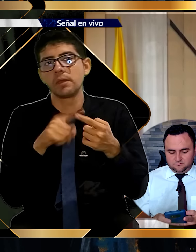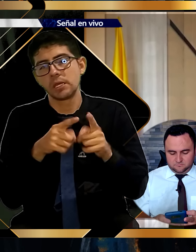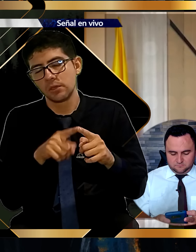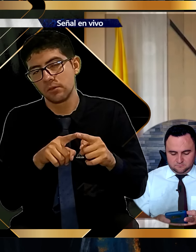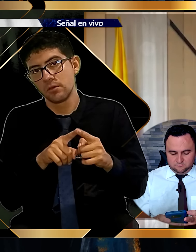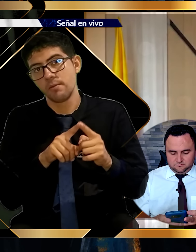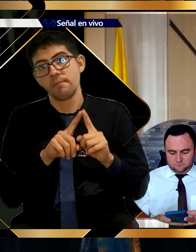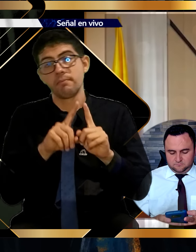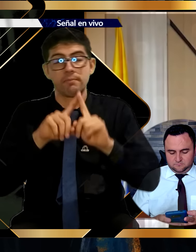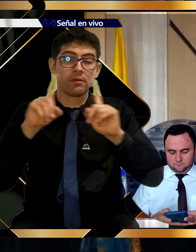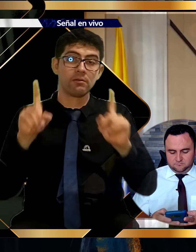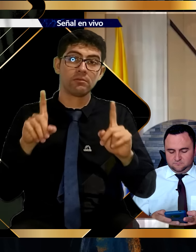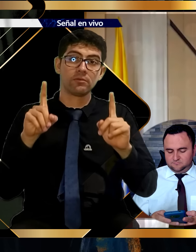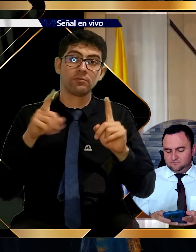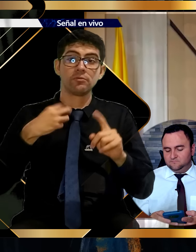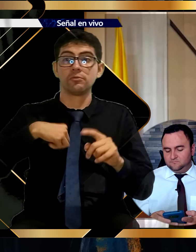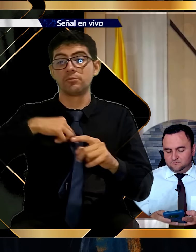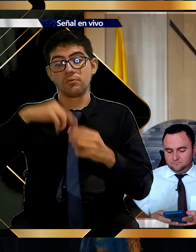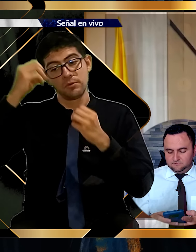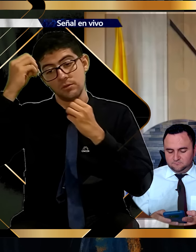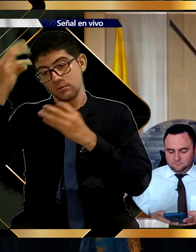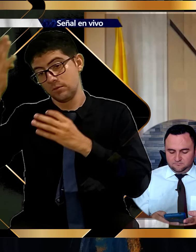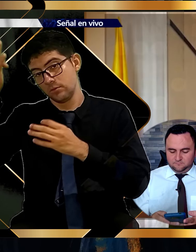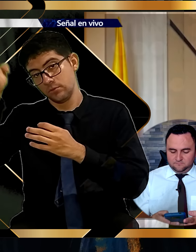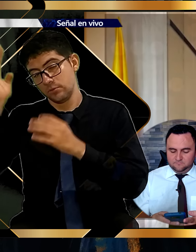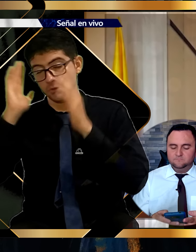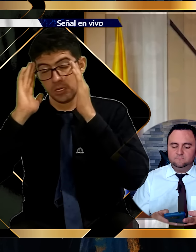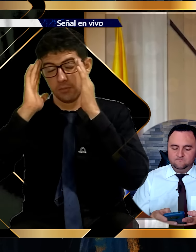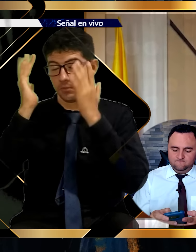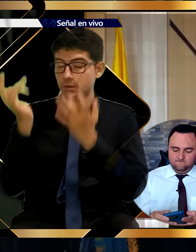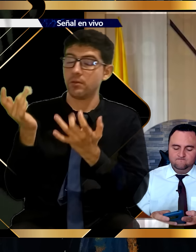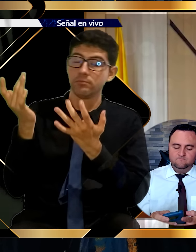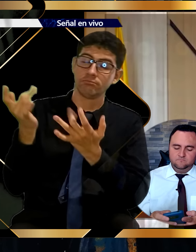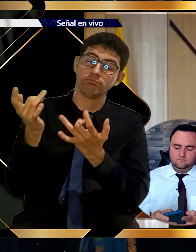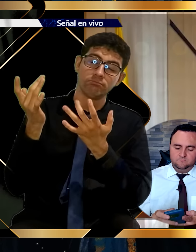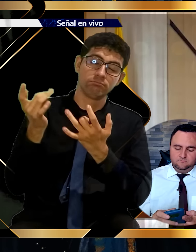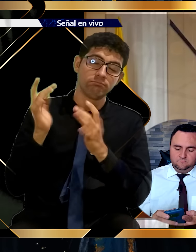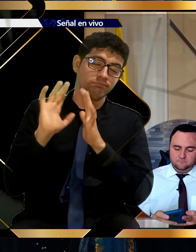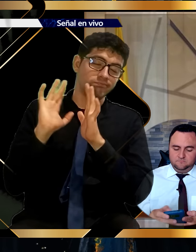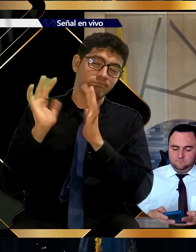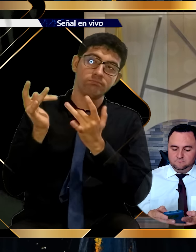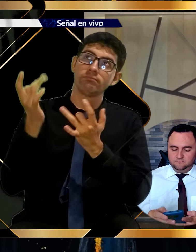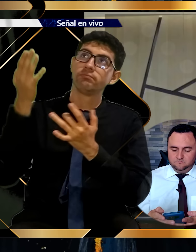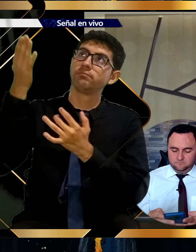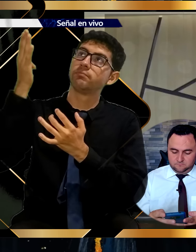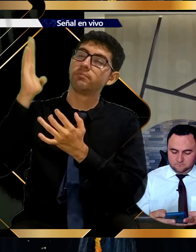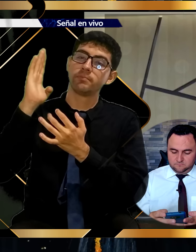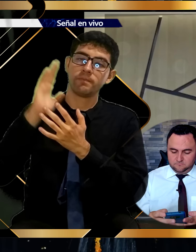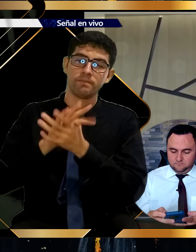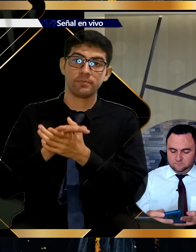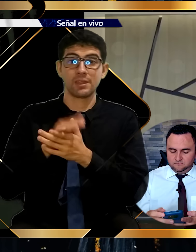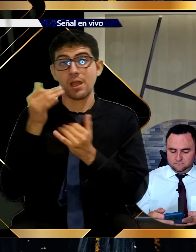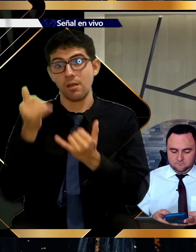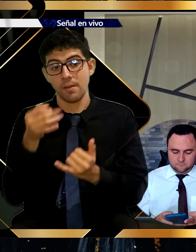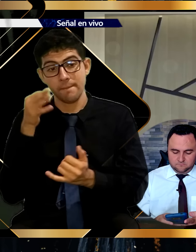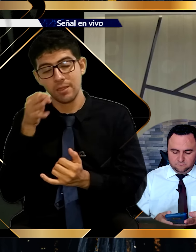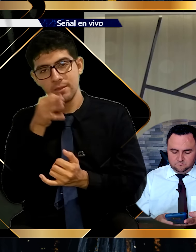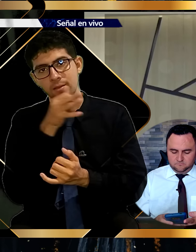Nuestra reunión con Él es nuestra esperanza maravillosa. Si usted quiere salvar a sus familiares, hágalo ahora.